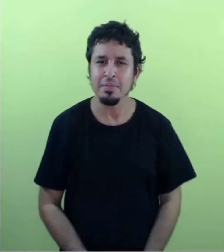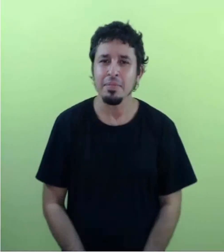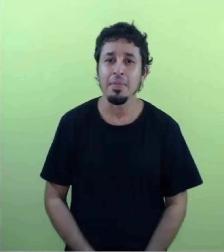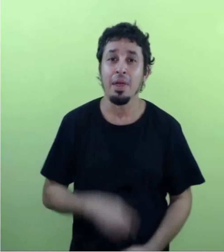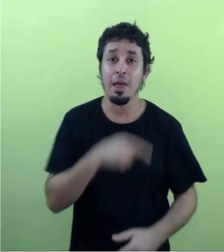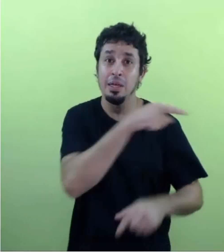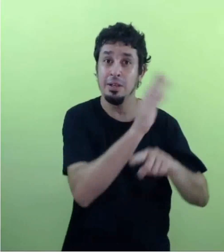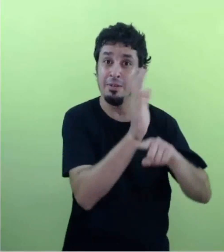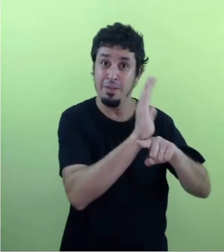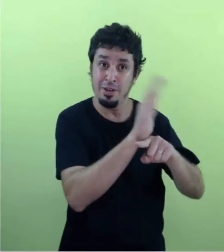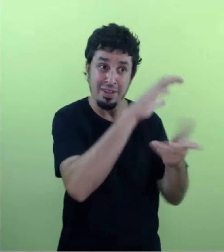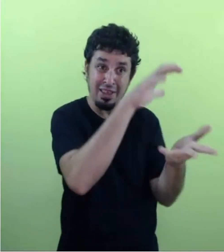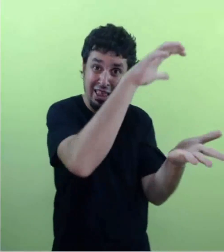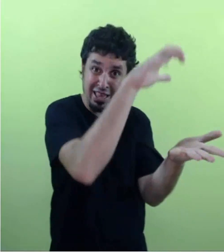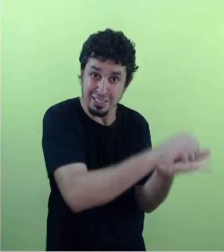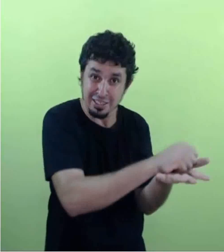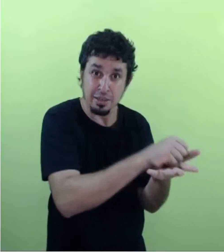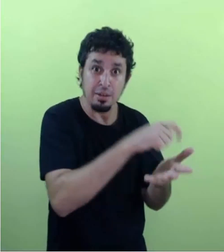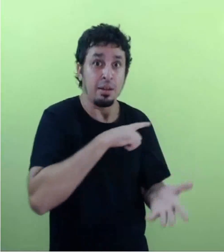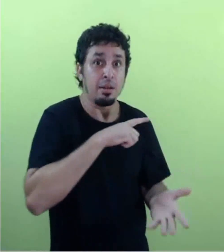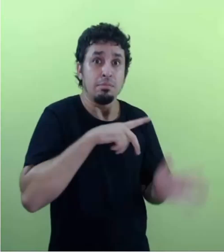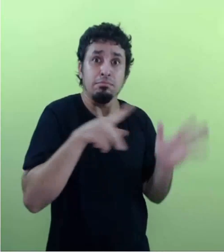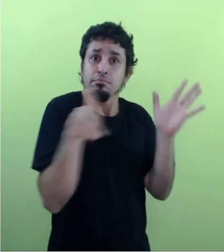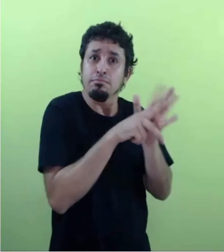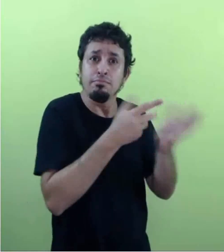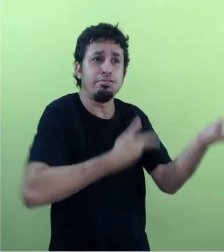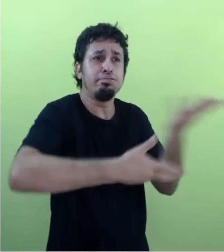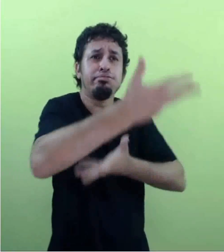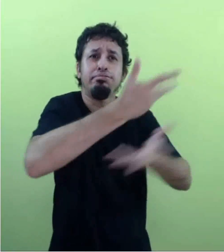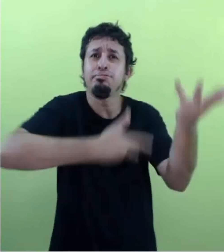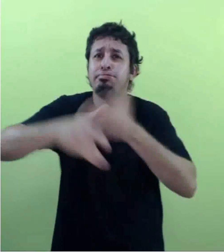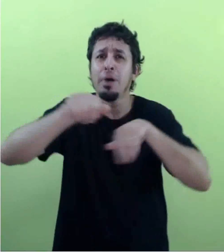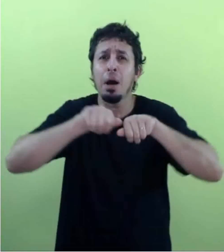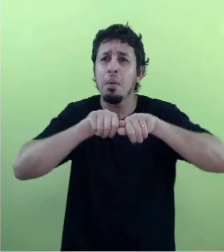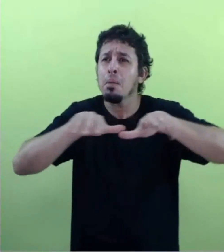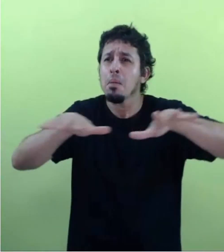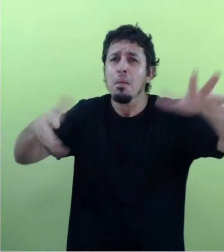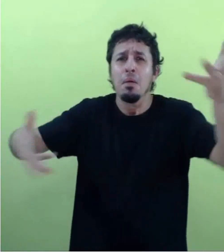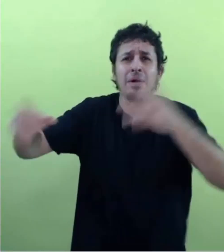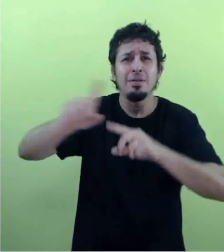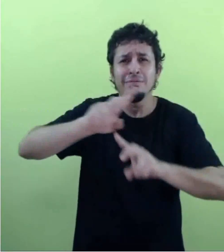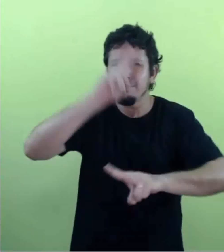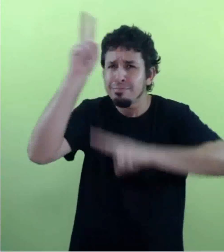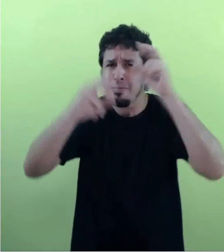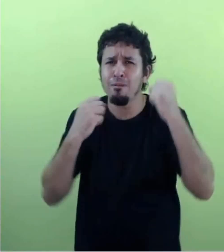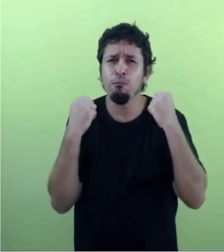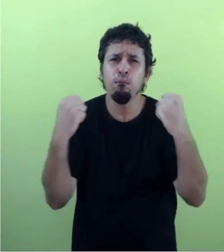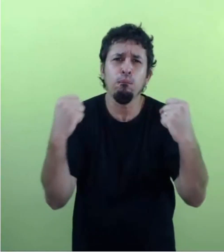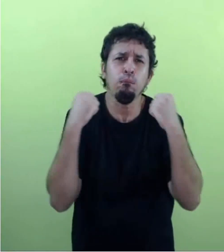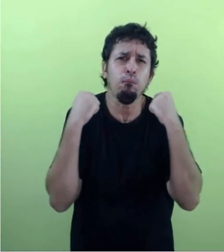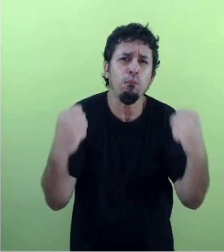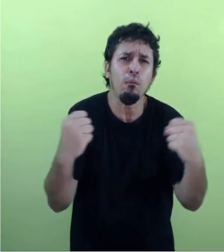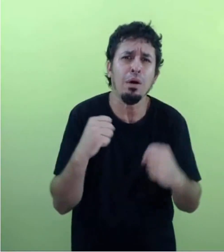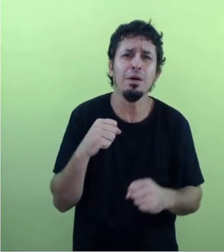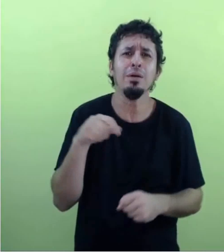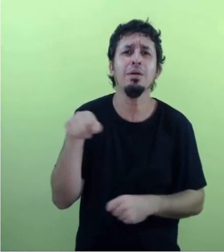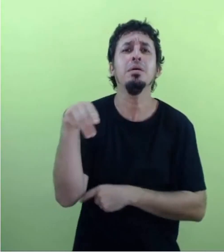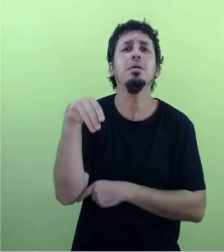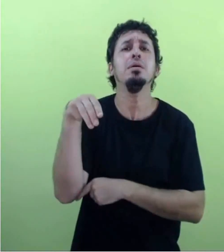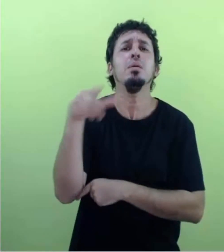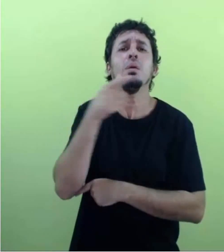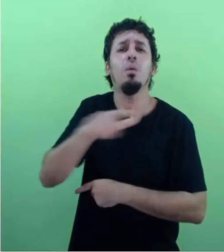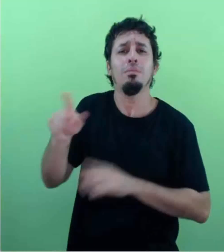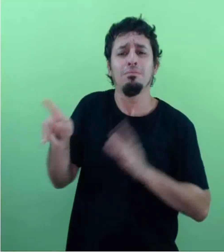registros são produzidos e compartilhados intensamente entre pessoas surdas que se manifestam em sua língua materna sobre os